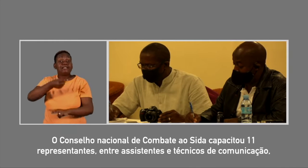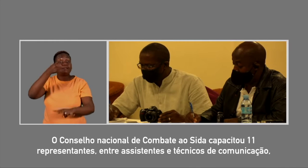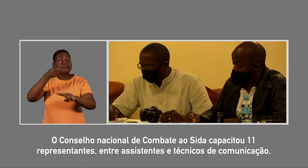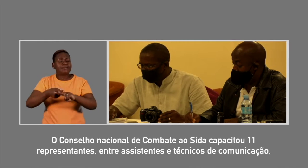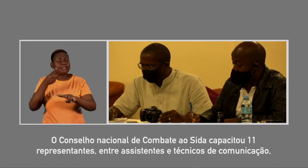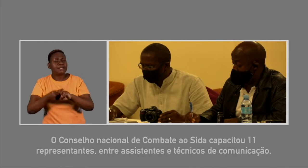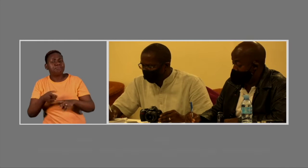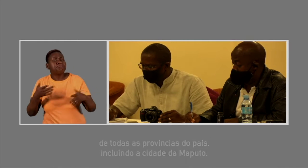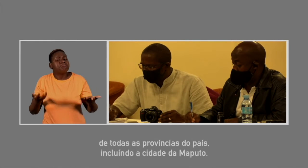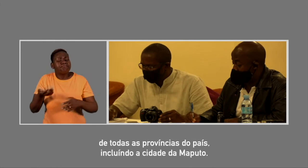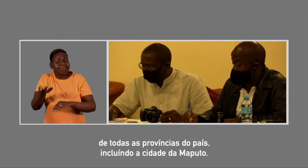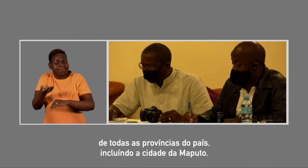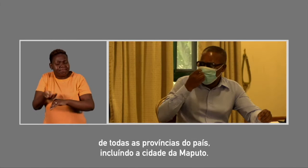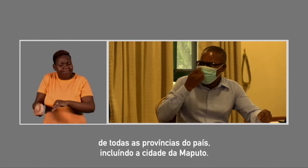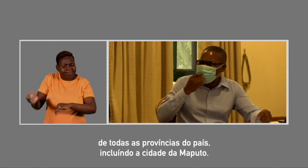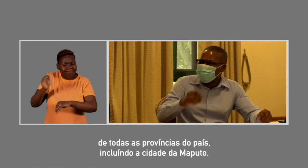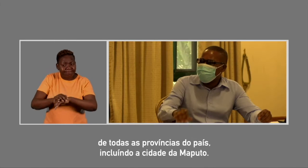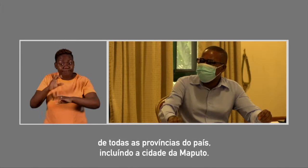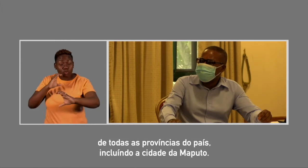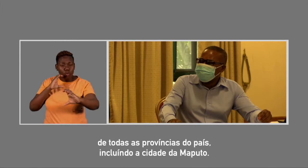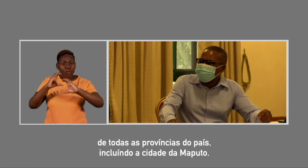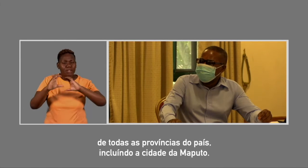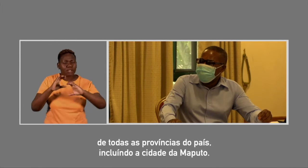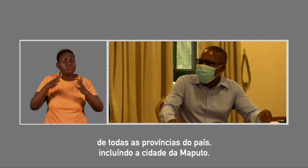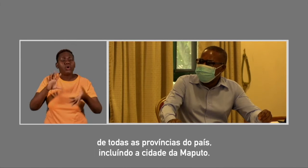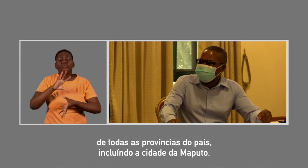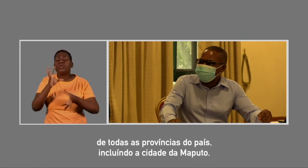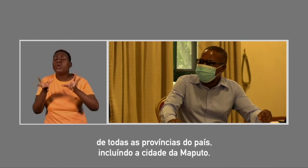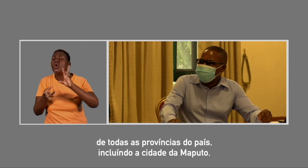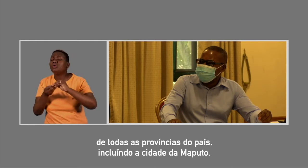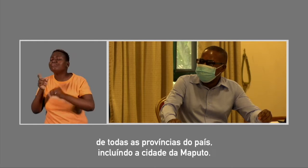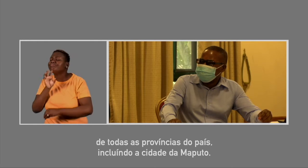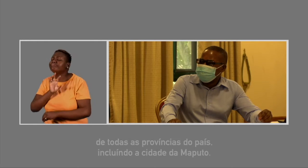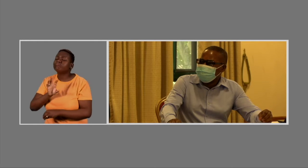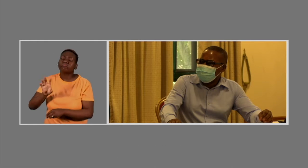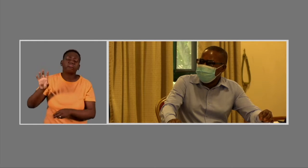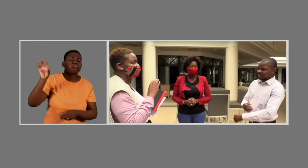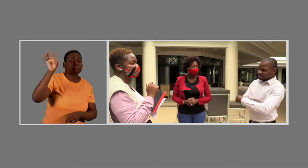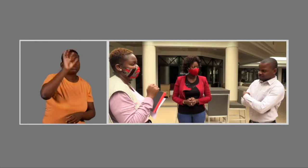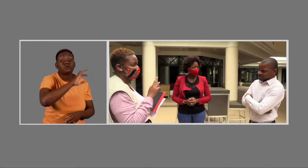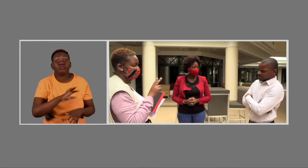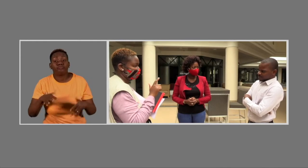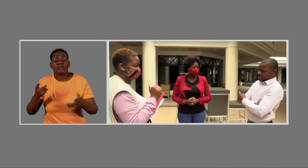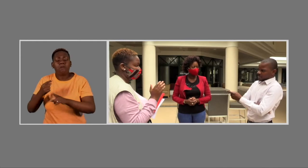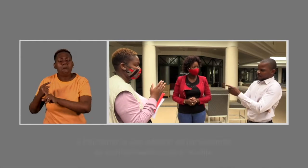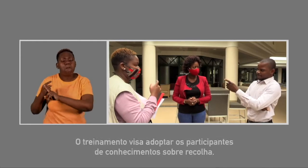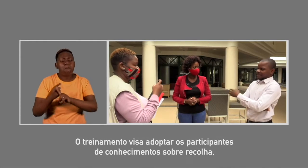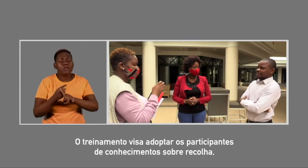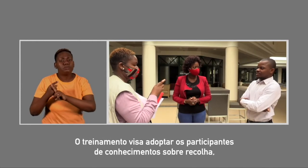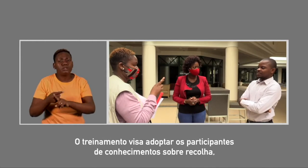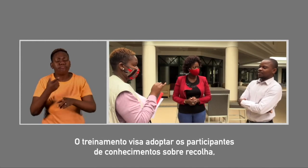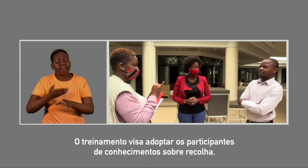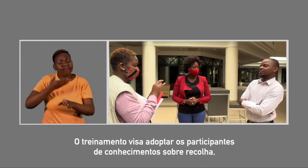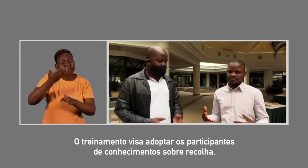técnicos de comunicação de todas as províncias do país, incluindo a cidade de Maputo. O